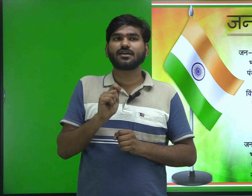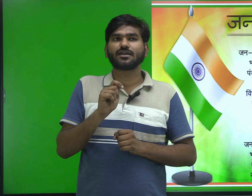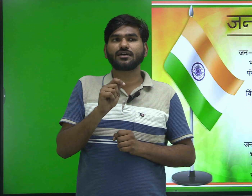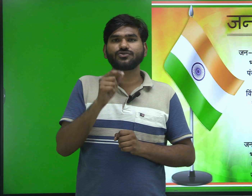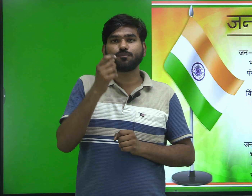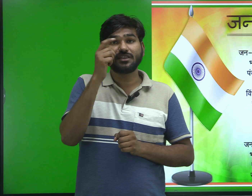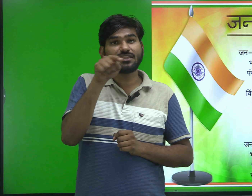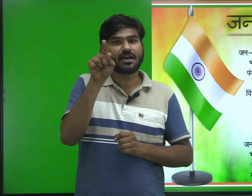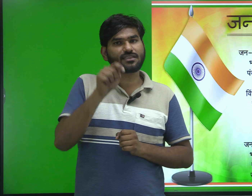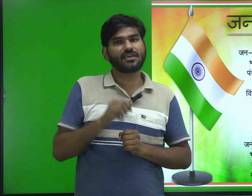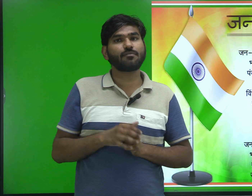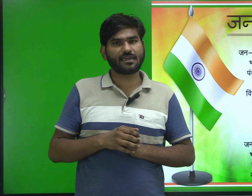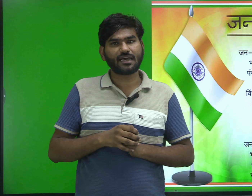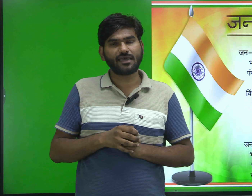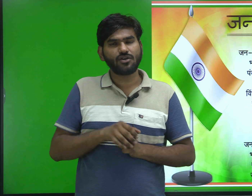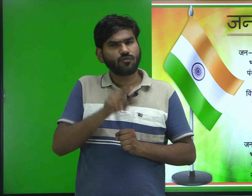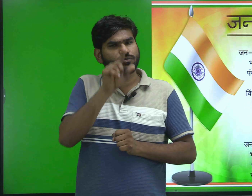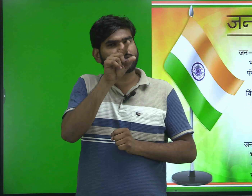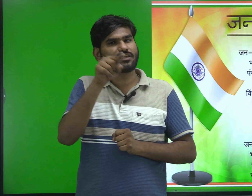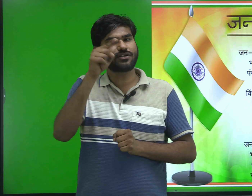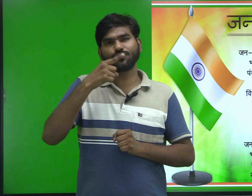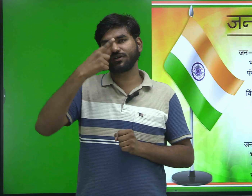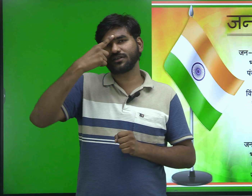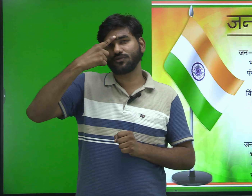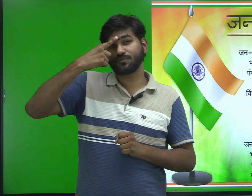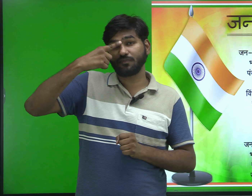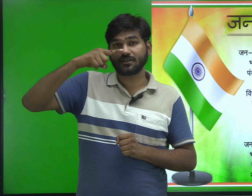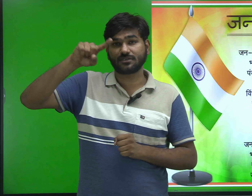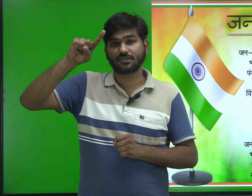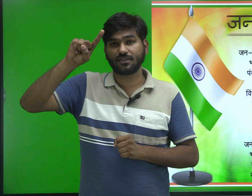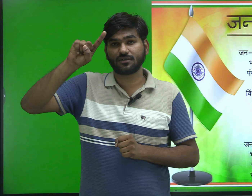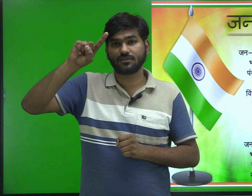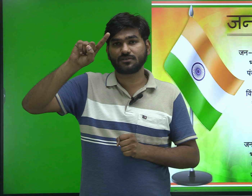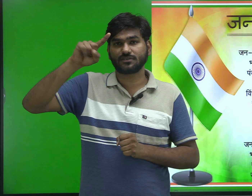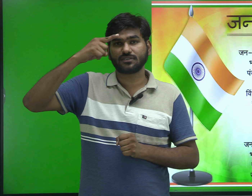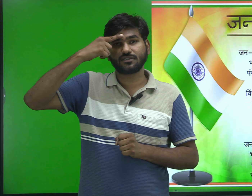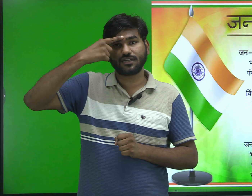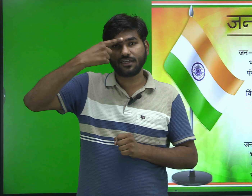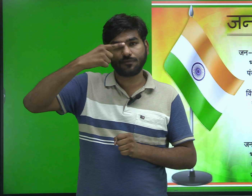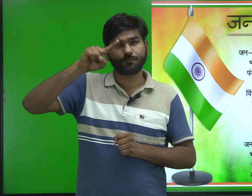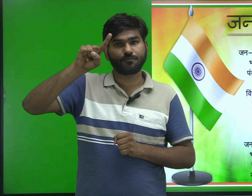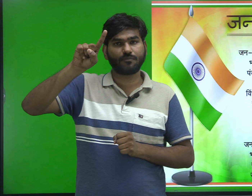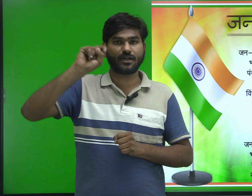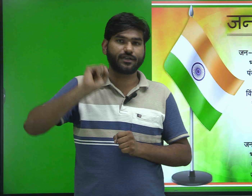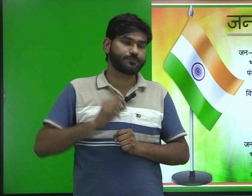जो बिंदी लगाती हैं महिलाएँ, उससे डिनोट करते हुए बात, ठीक है ना? मराठा।